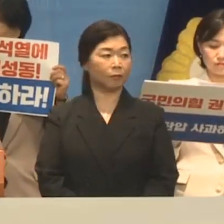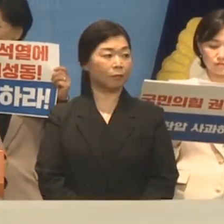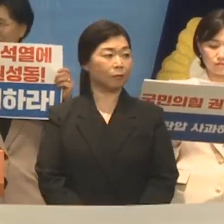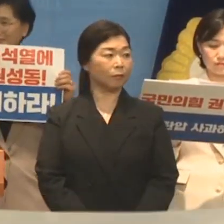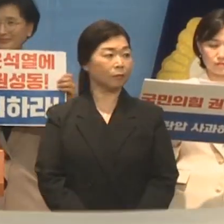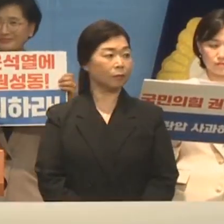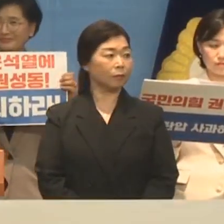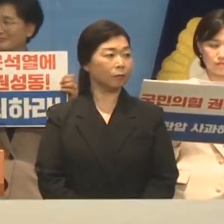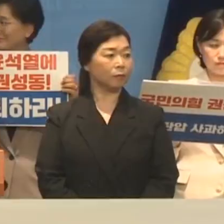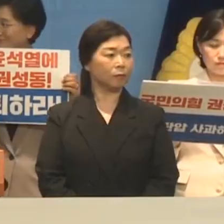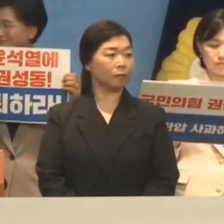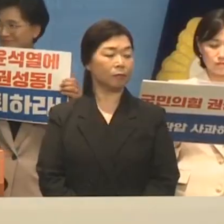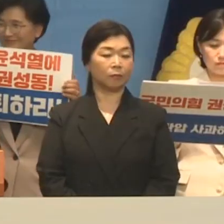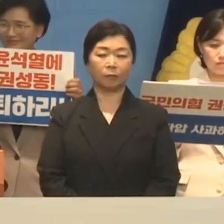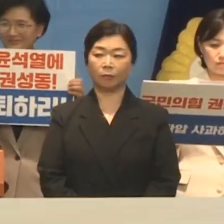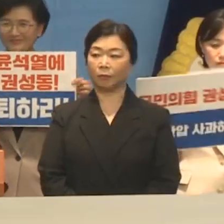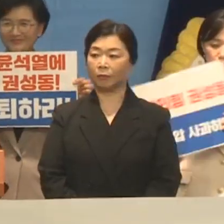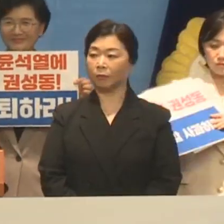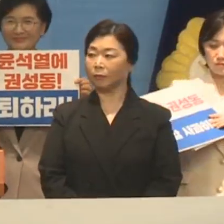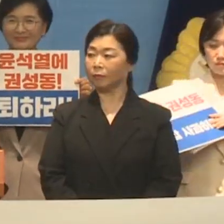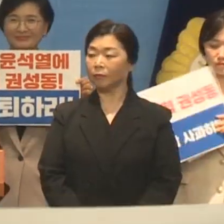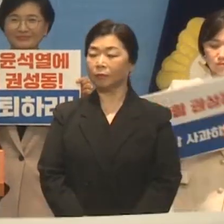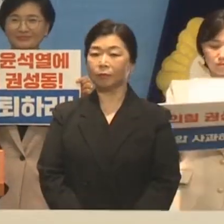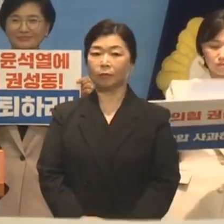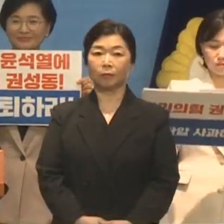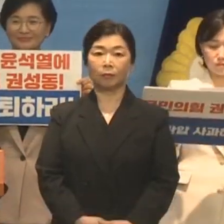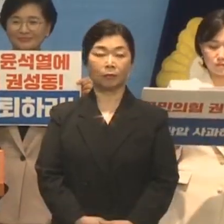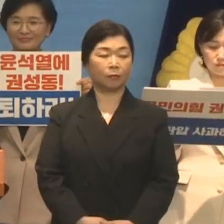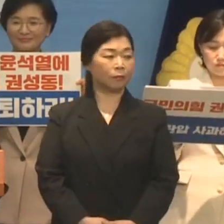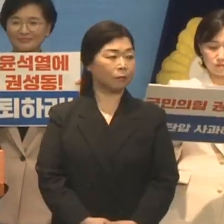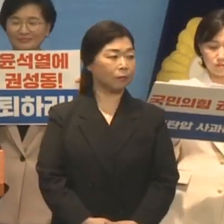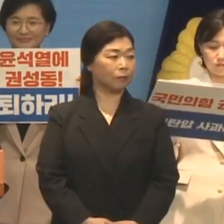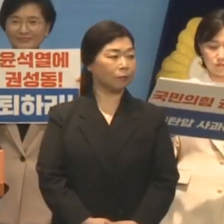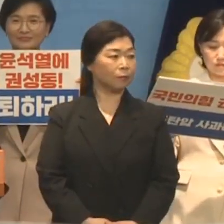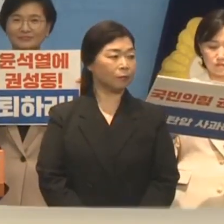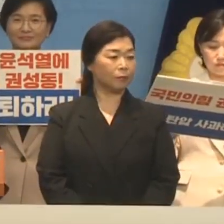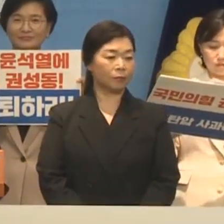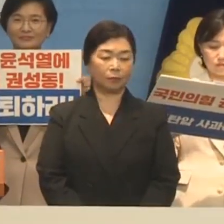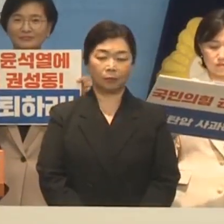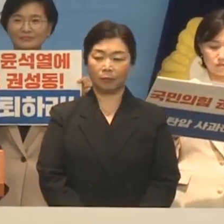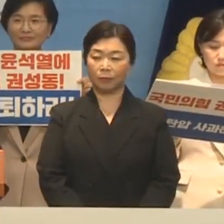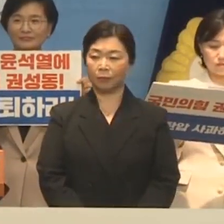방금 죽을래? 웃으면 안 돼.